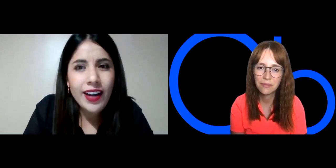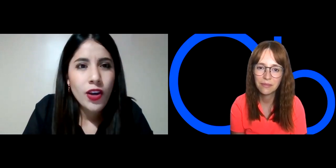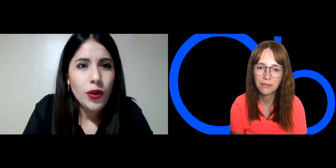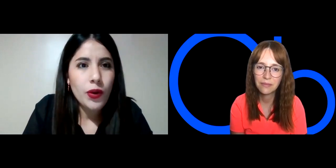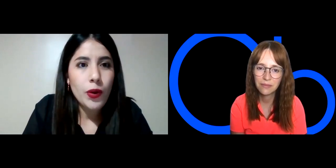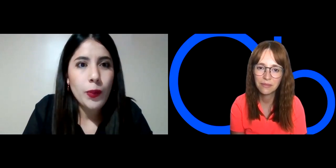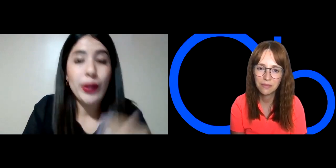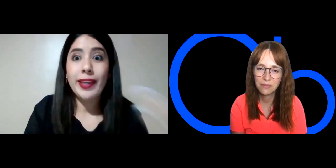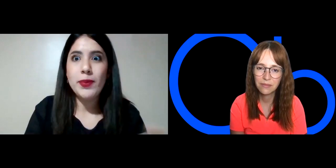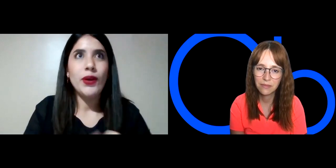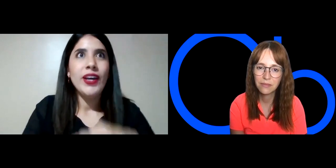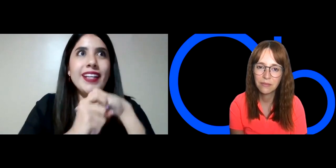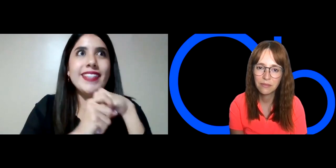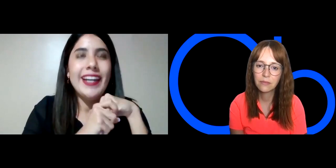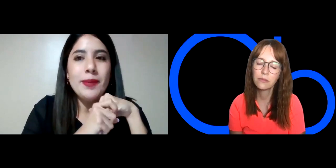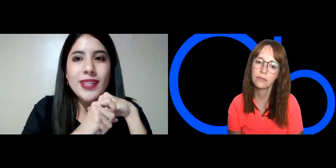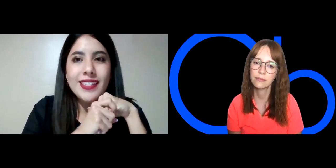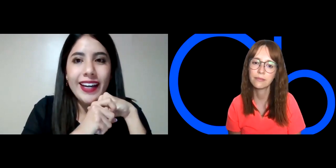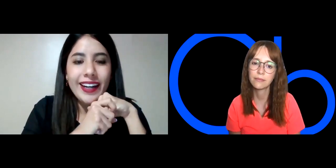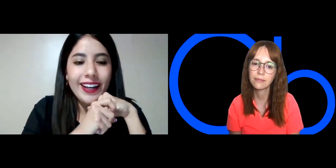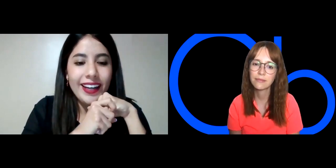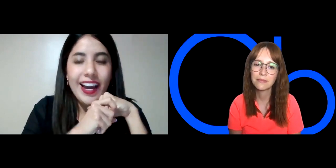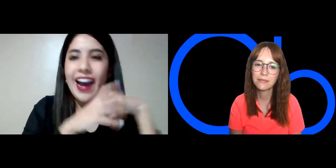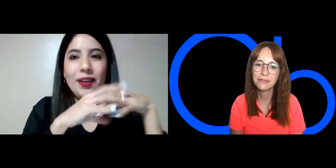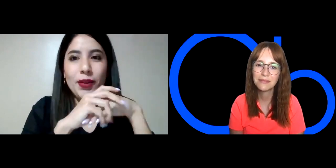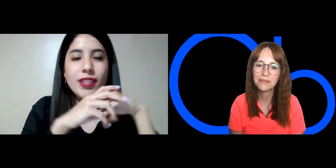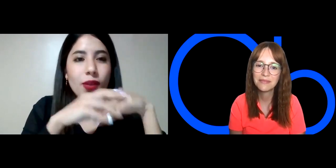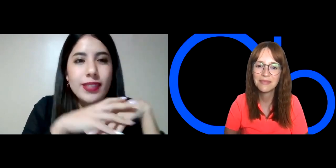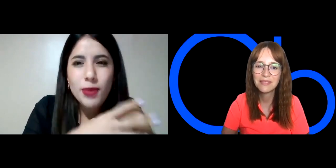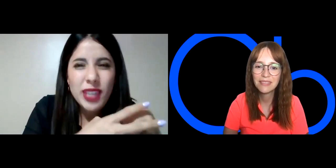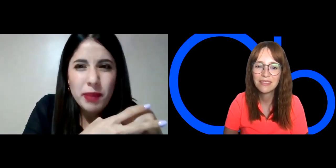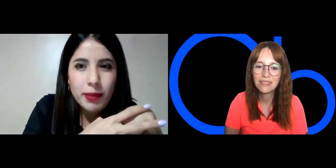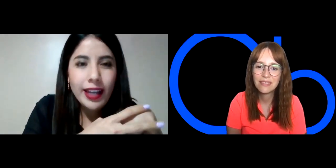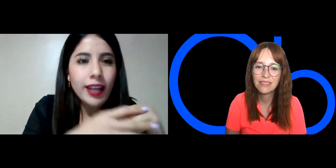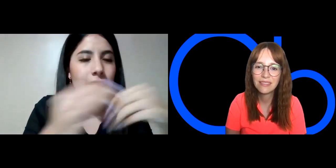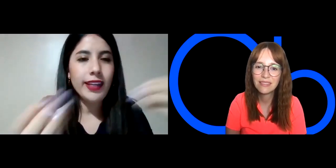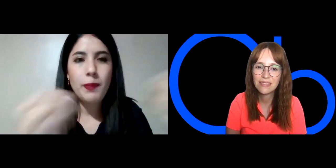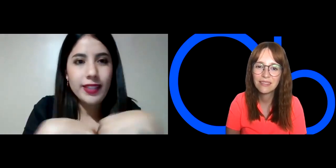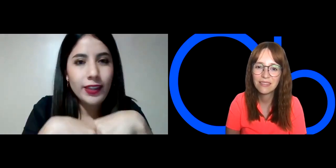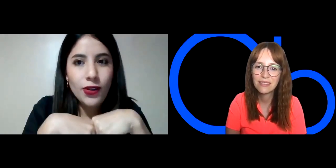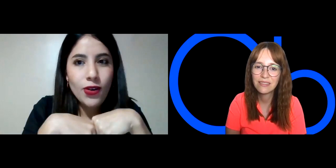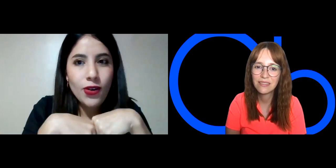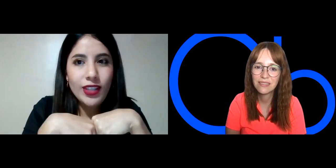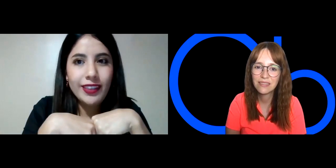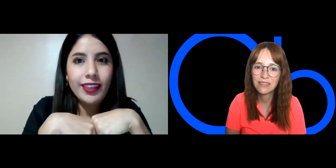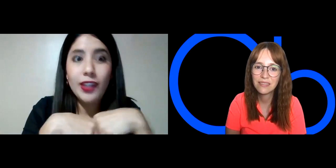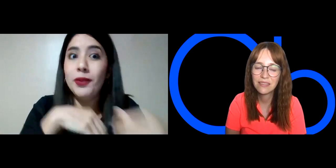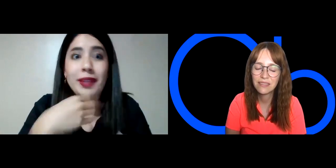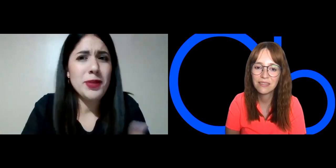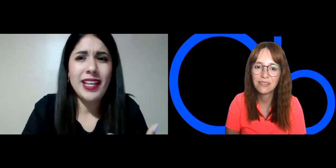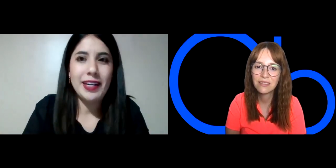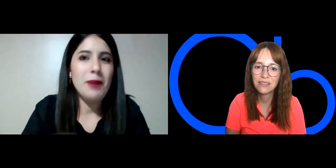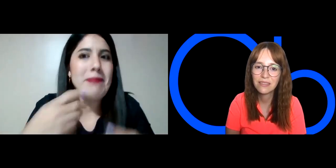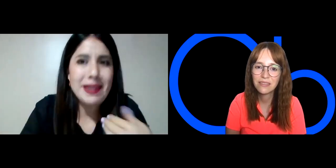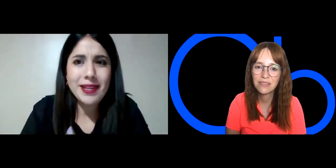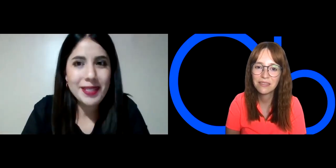gritar o, por ejemplo, si queremos hacer algo, ¿no? Y se lo decimos en mímica y el paciente no nos entiende, no tenemos